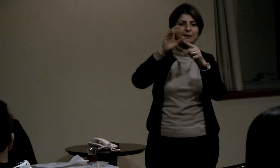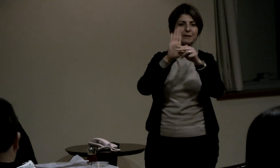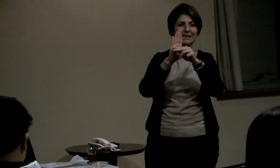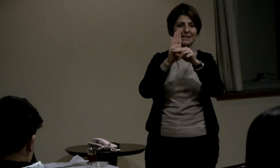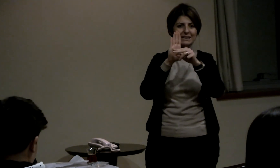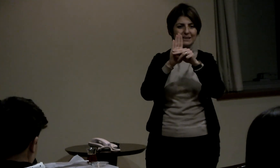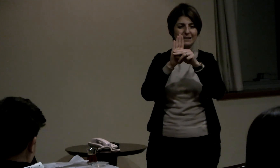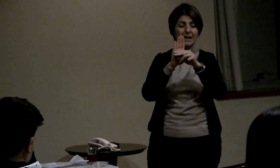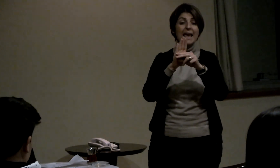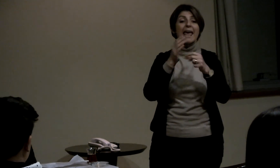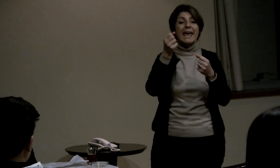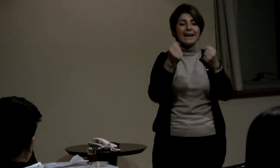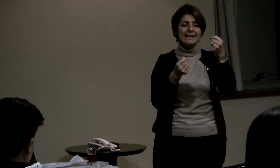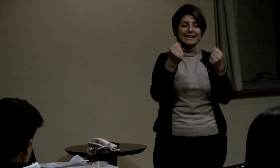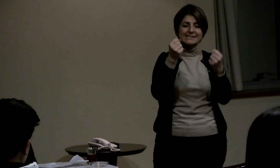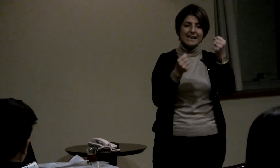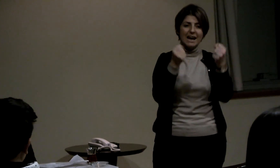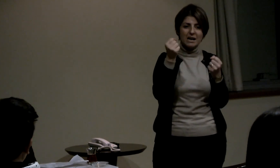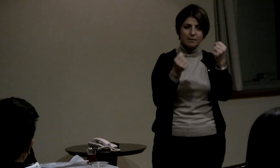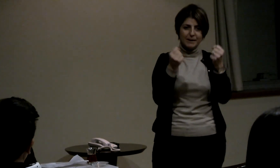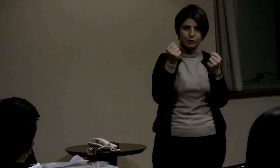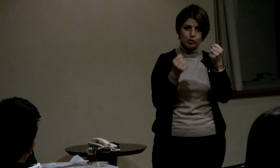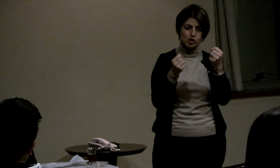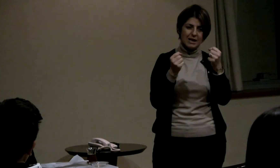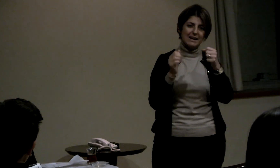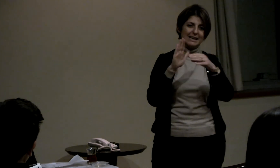Kimlik. Ehliyetse arabayı göstererek.